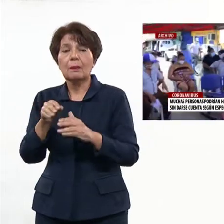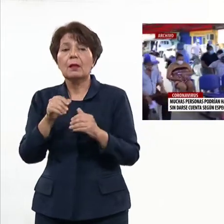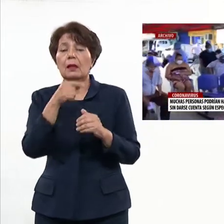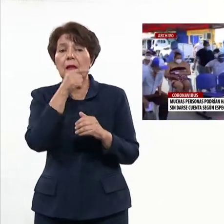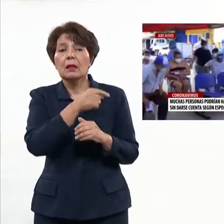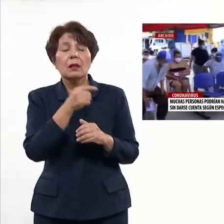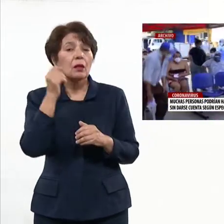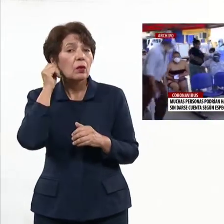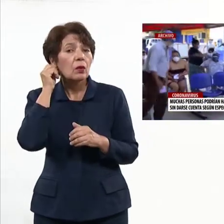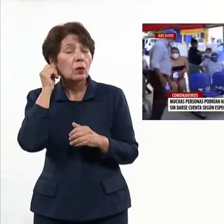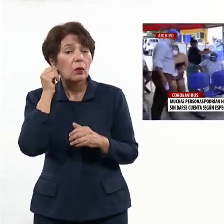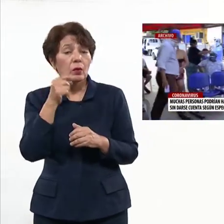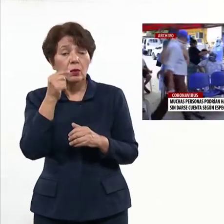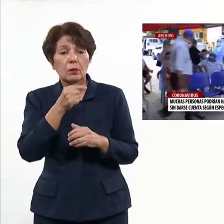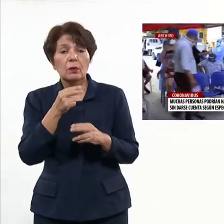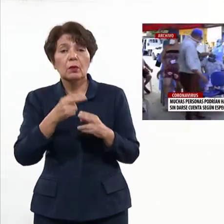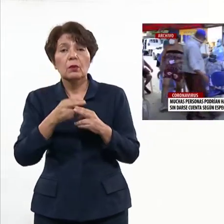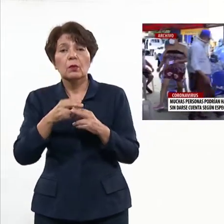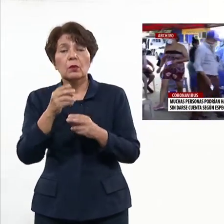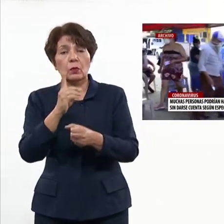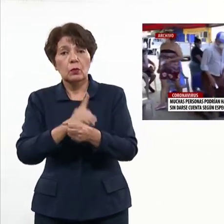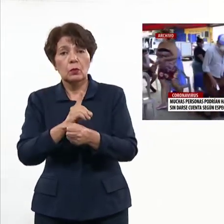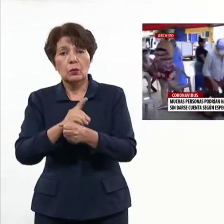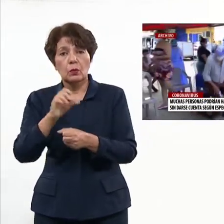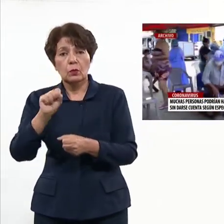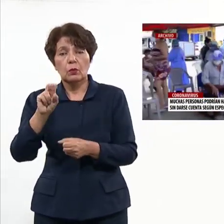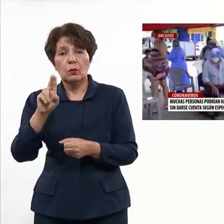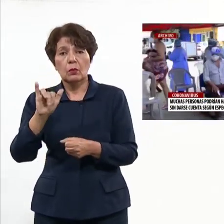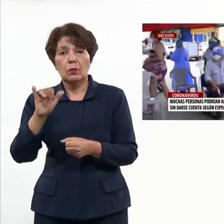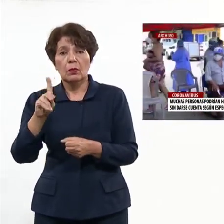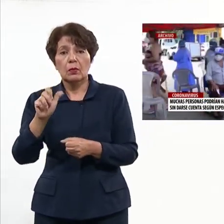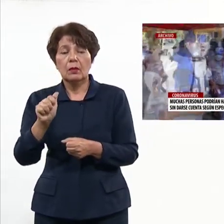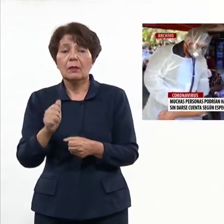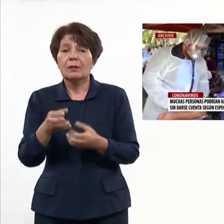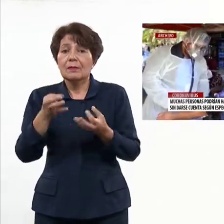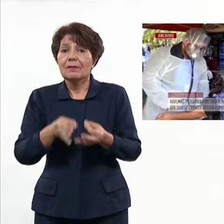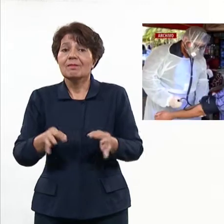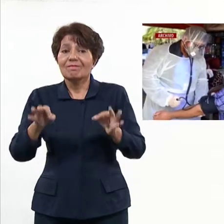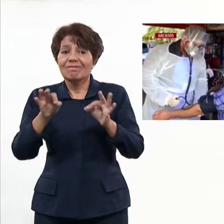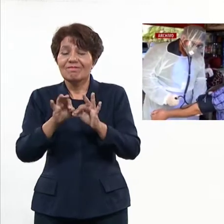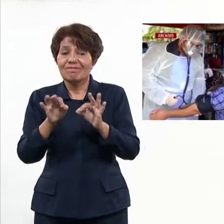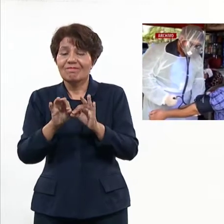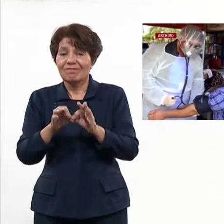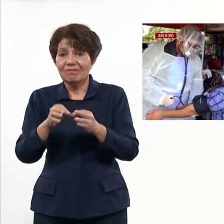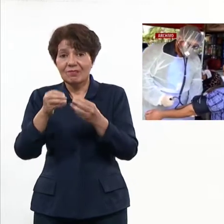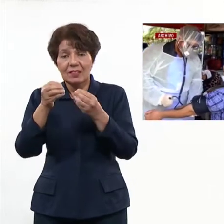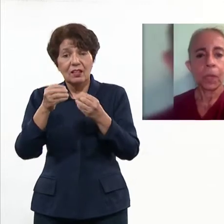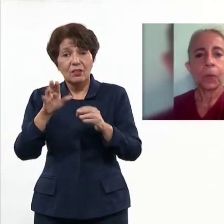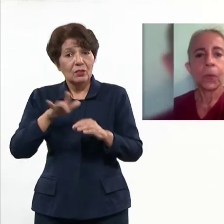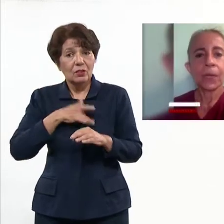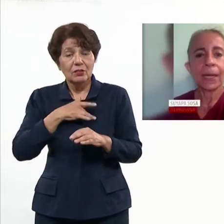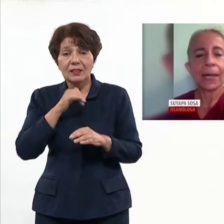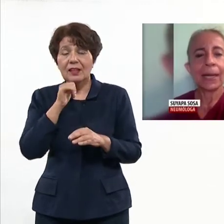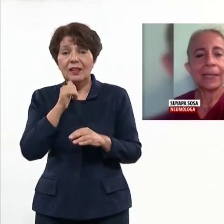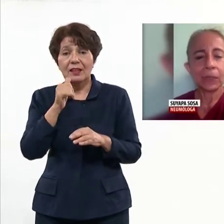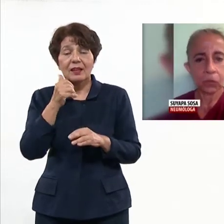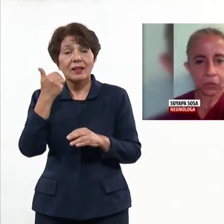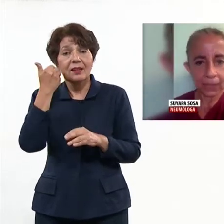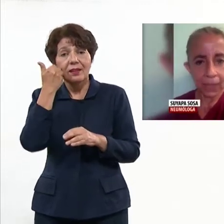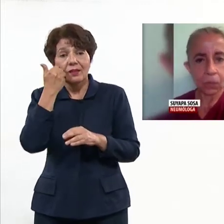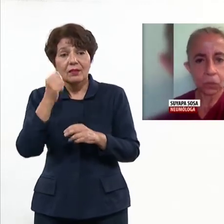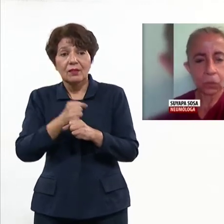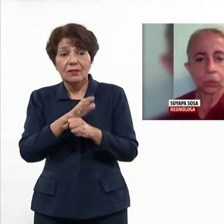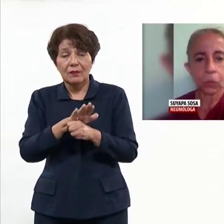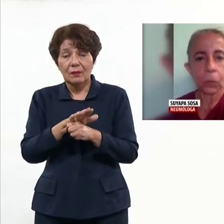sosa neumóloga del hospital de tórax reitera de la importancia de no explicar a los portadores asintomáticos porque al